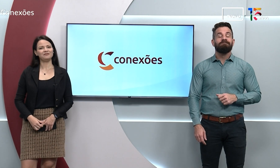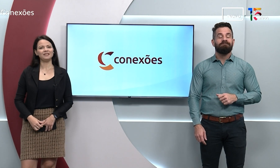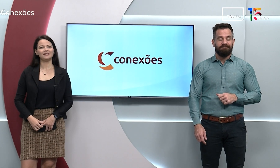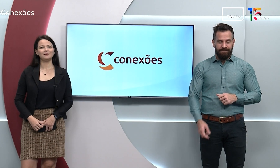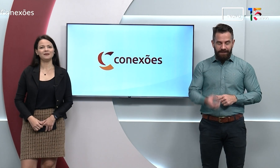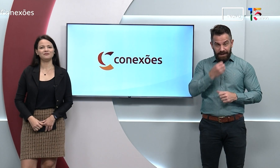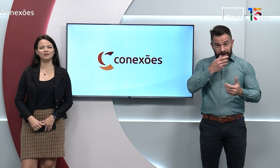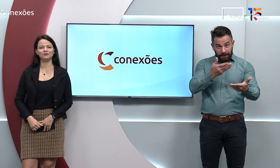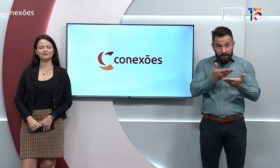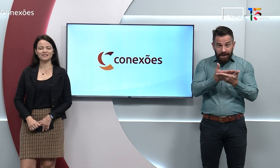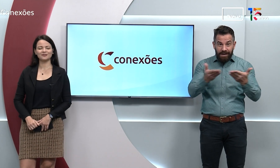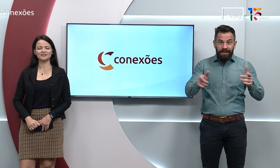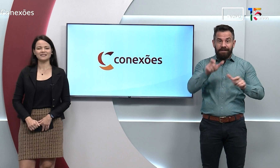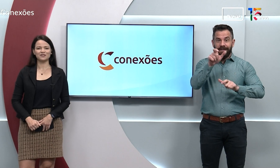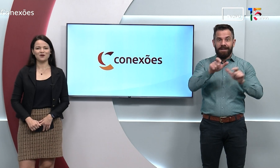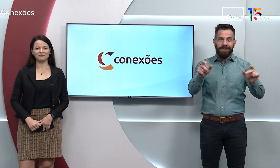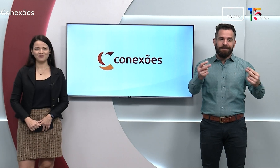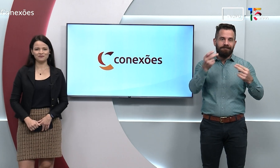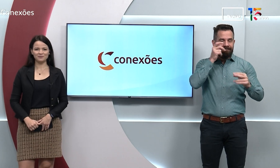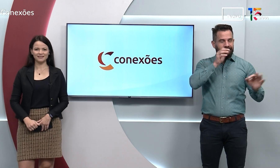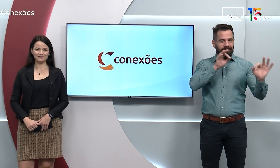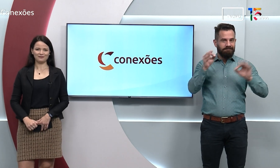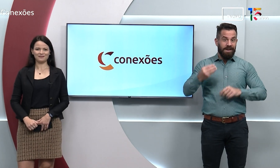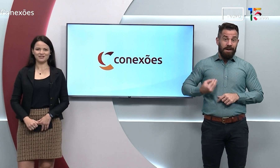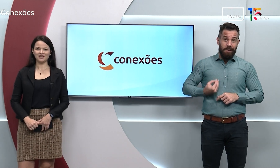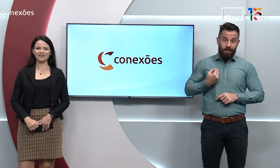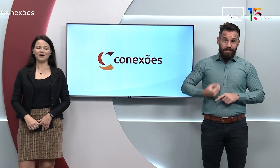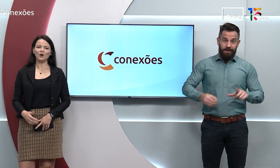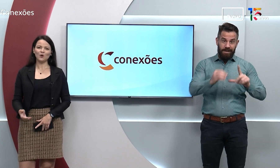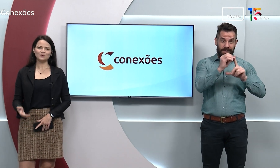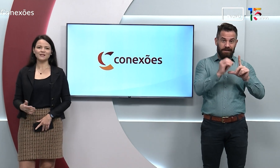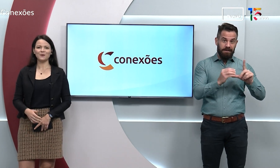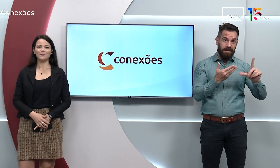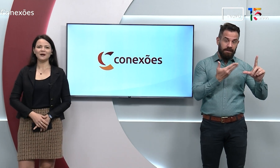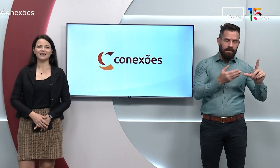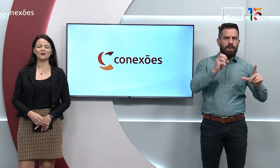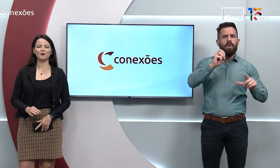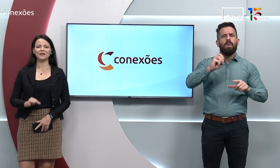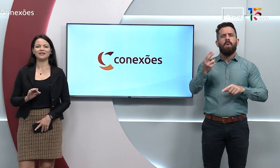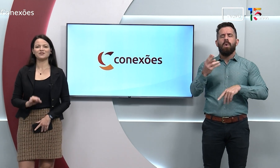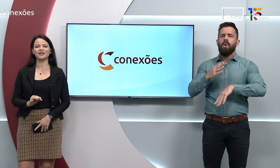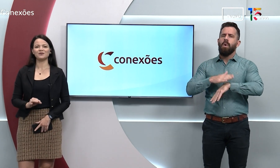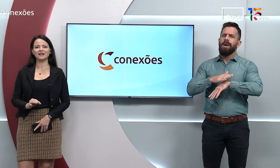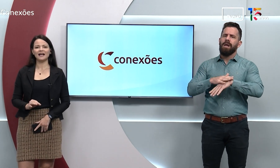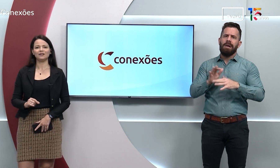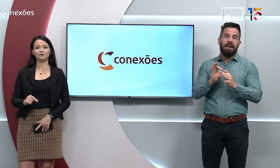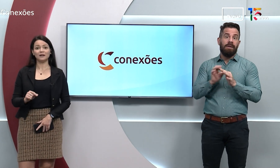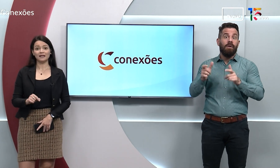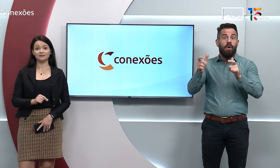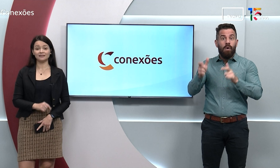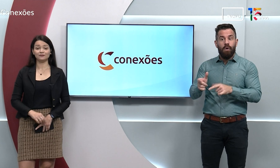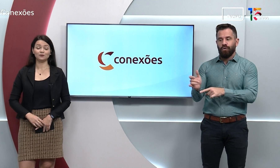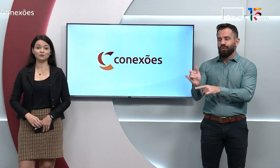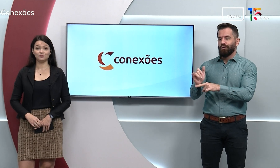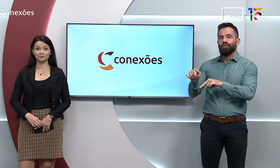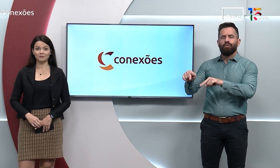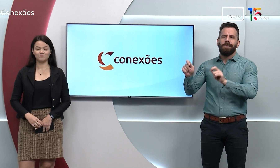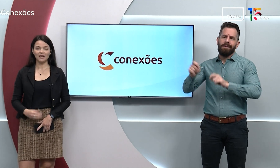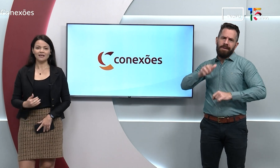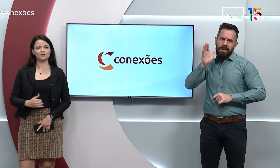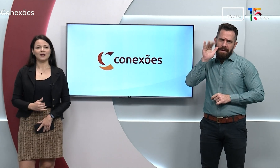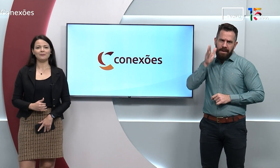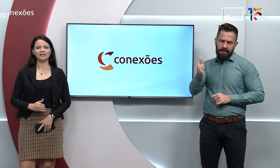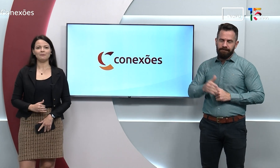Seja bem-vinda e bem-vindo você que nos assiste ao vivo pela TV UFG ou nos acompanha em qualquer dia e horário no canal da TV no